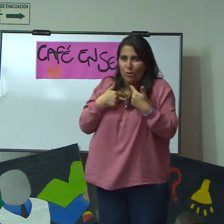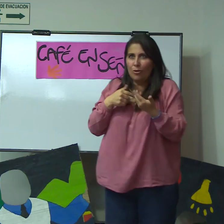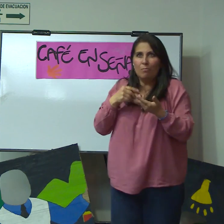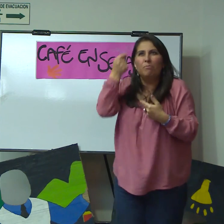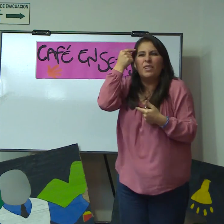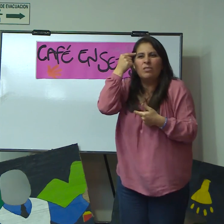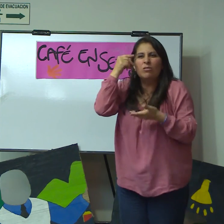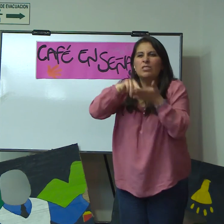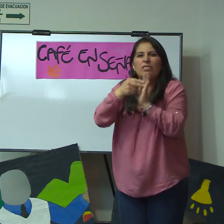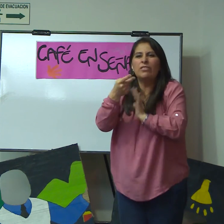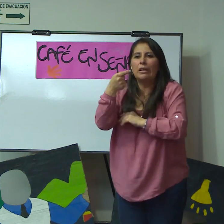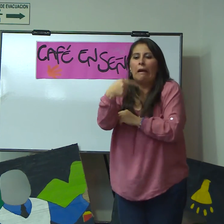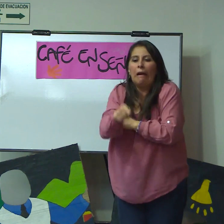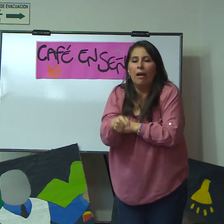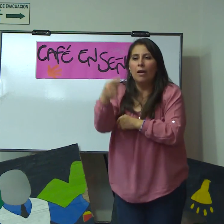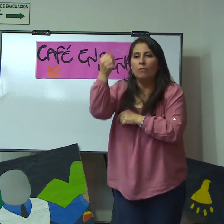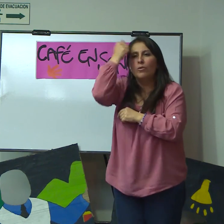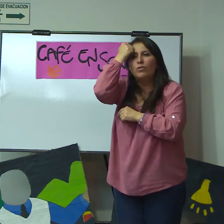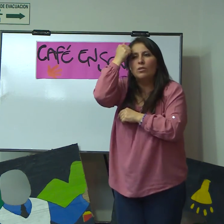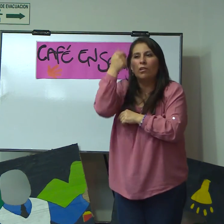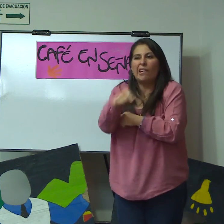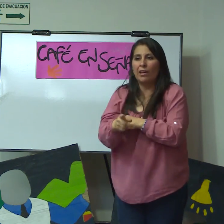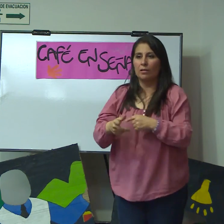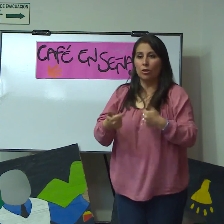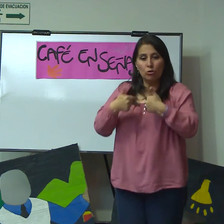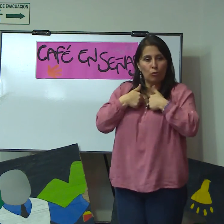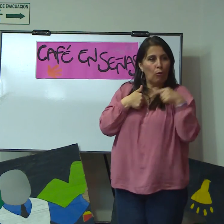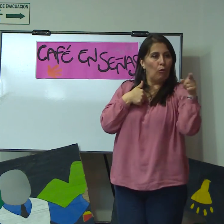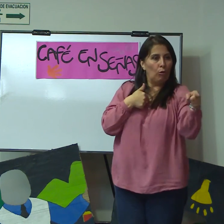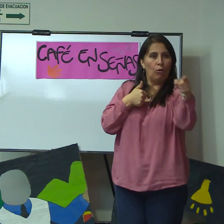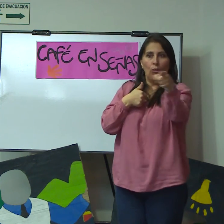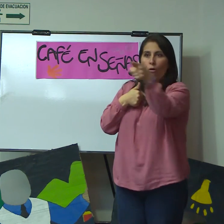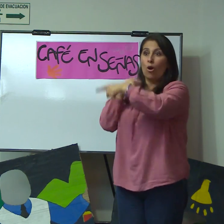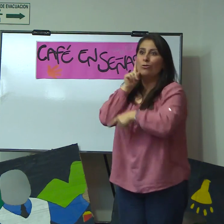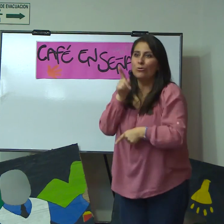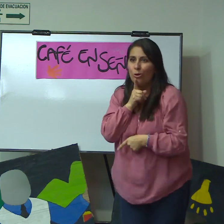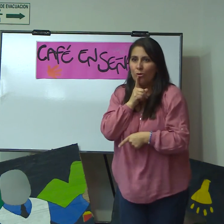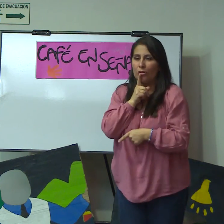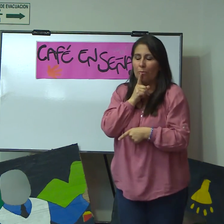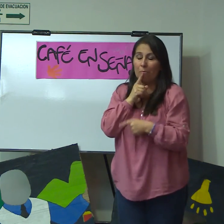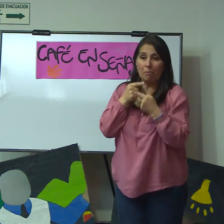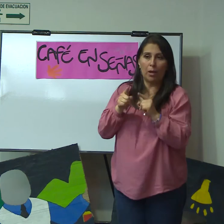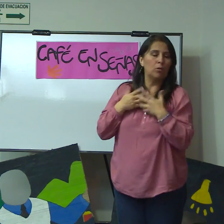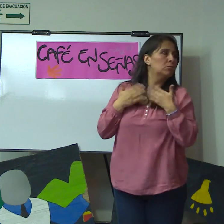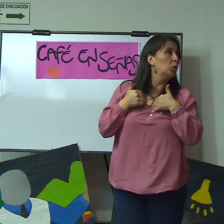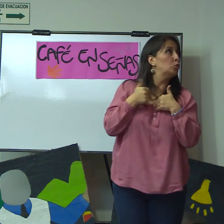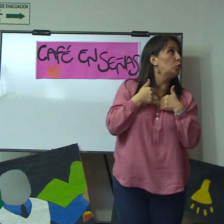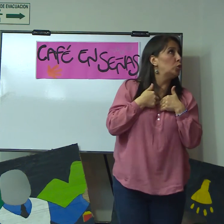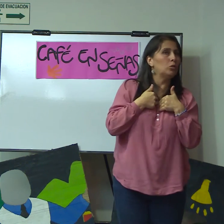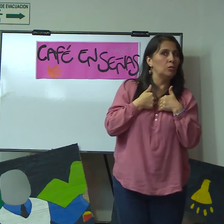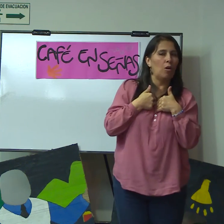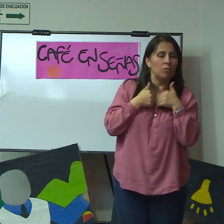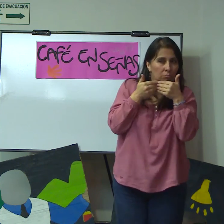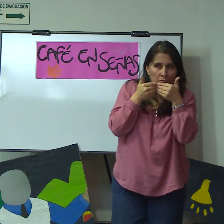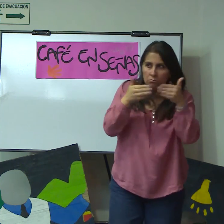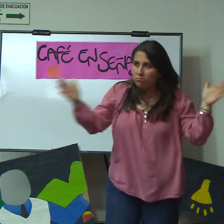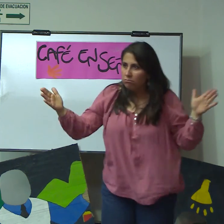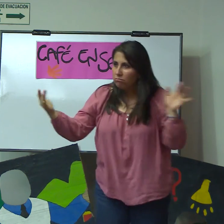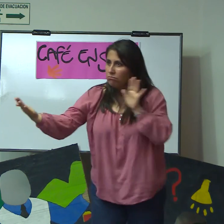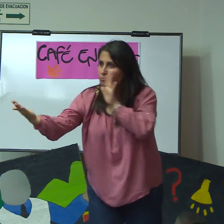también abrirlo a esos otros con los que nos construimos al diario. Entonces, pues vamos a dar la participación a